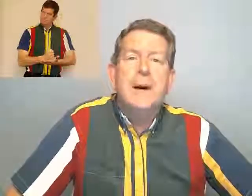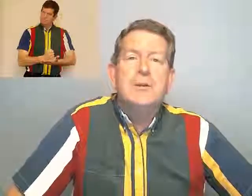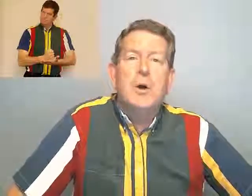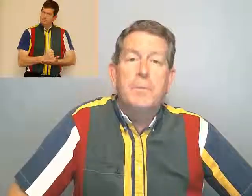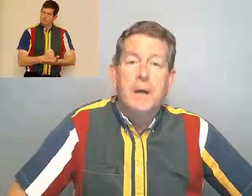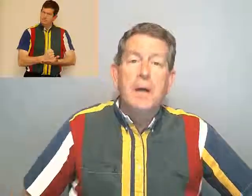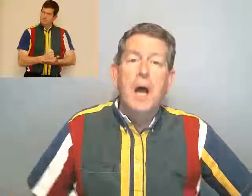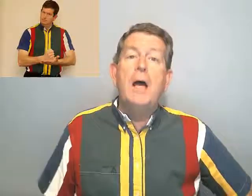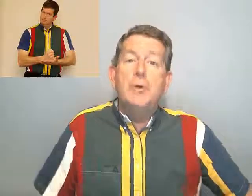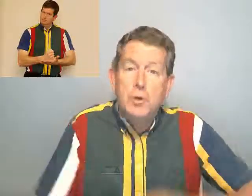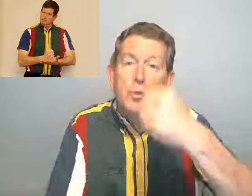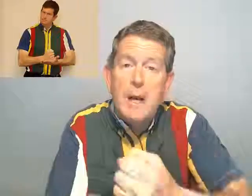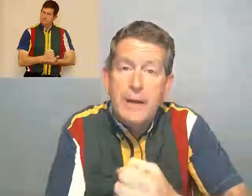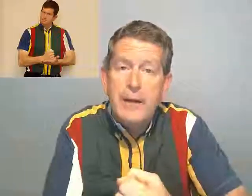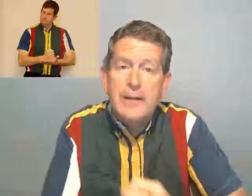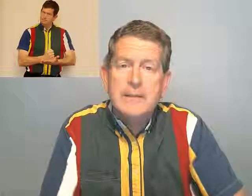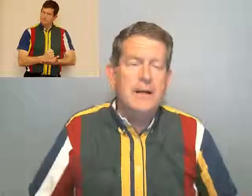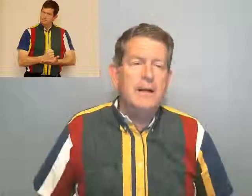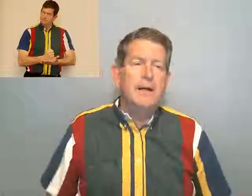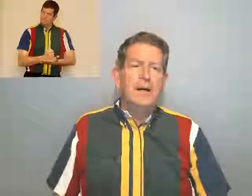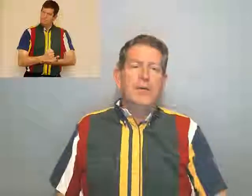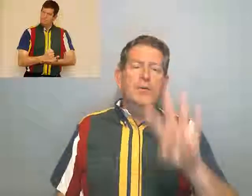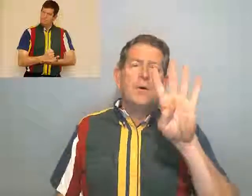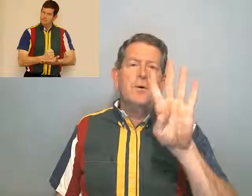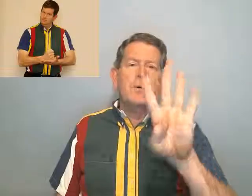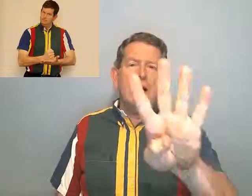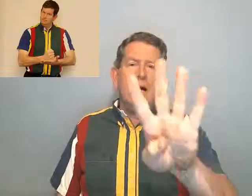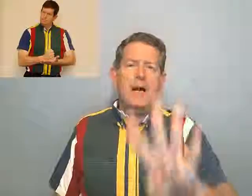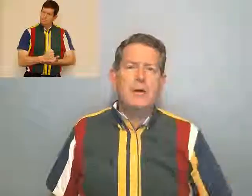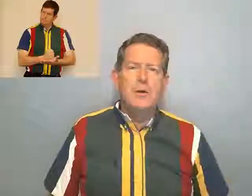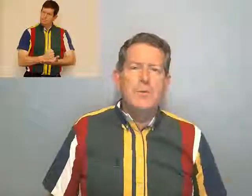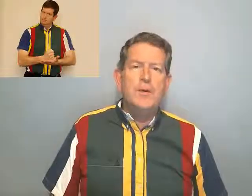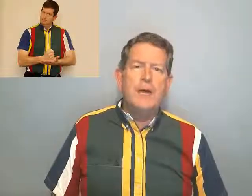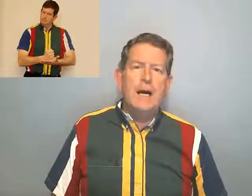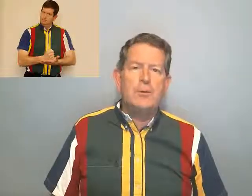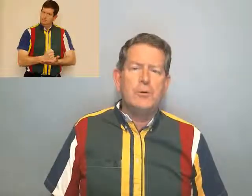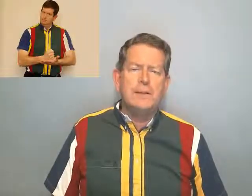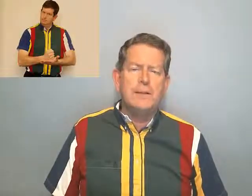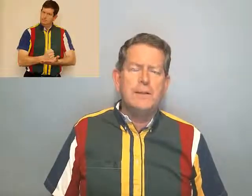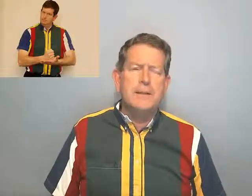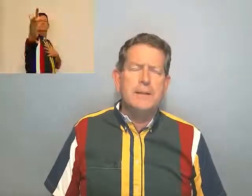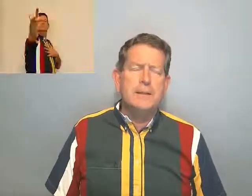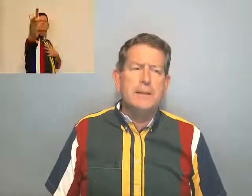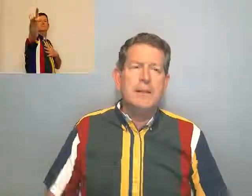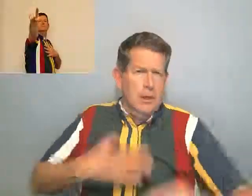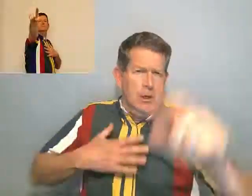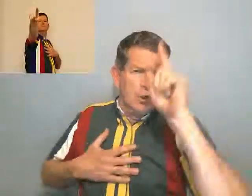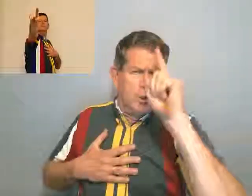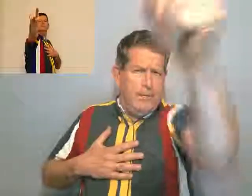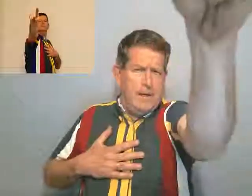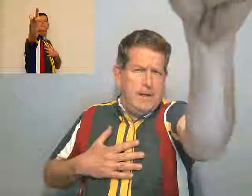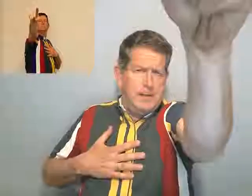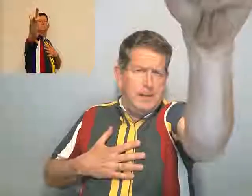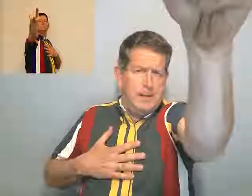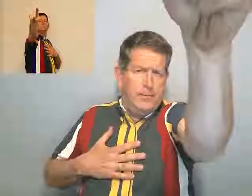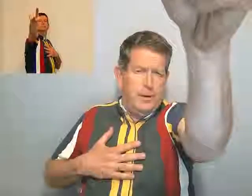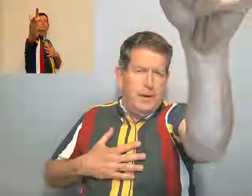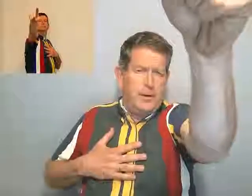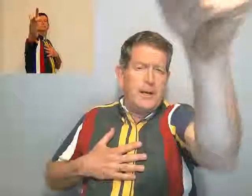exemple. Hey, tu dois laver la vaisselle. Numéro 4. Numéro 4, c'est je vais. Voilà, un engagement